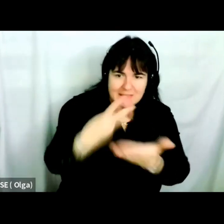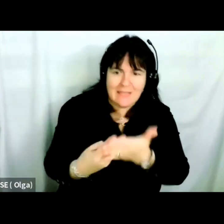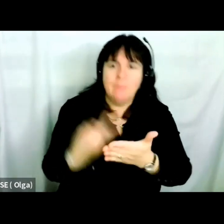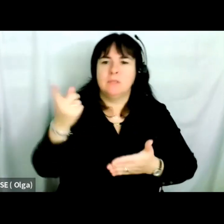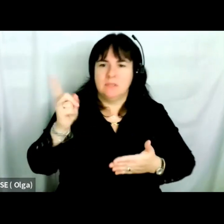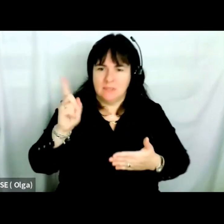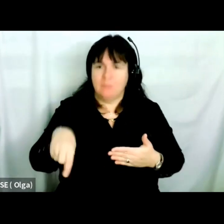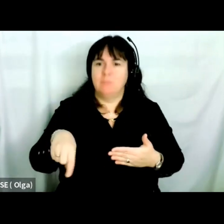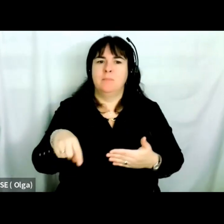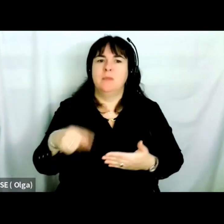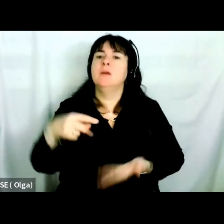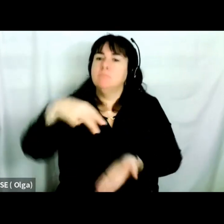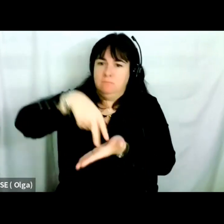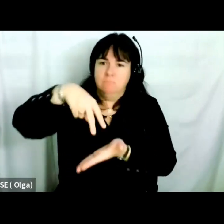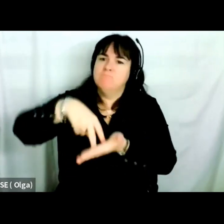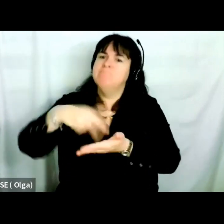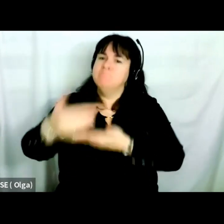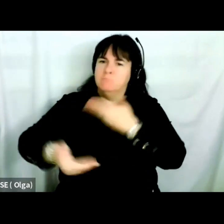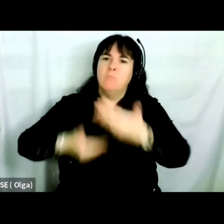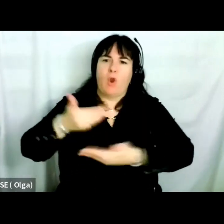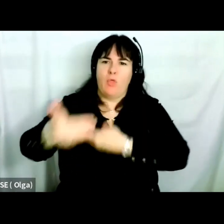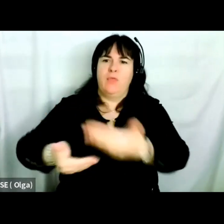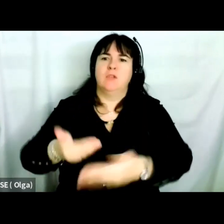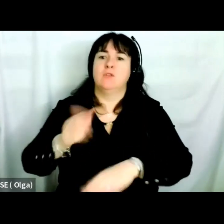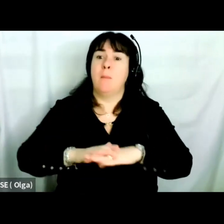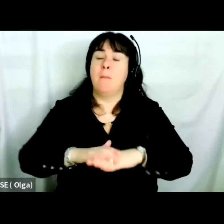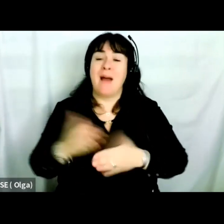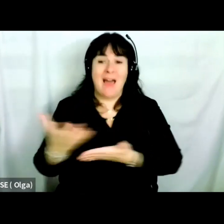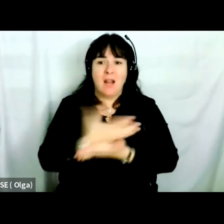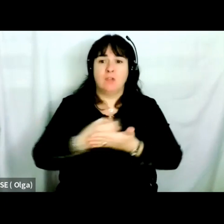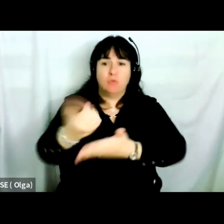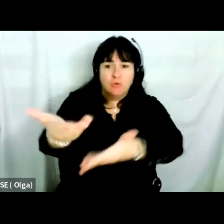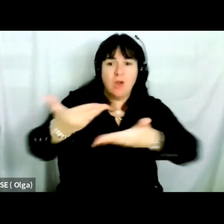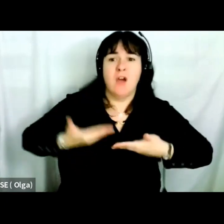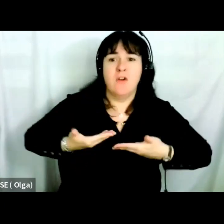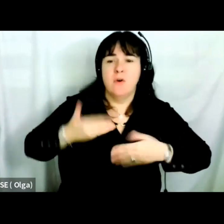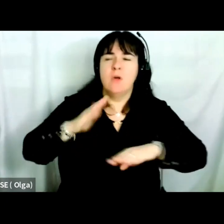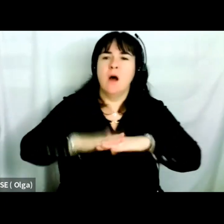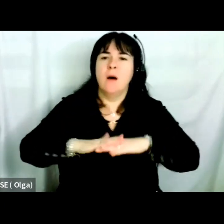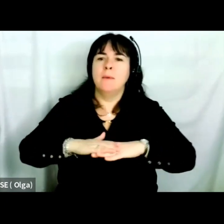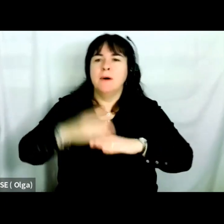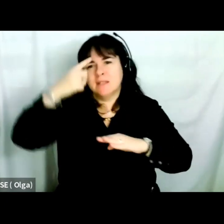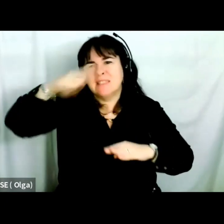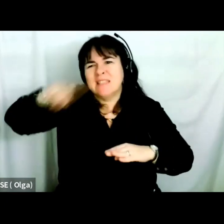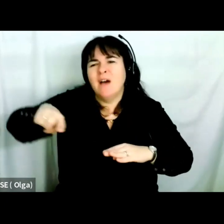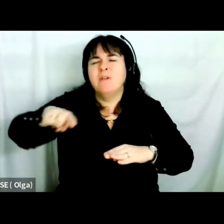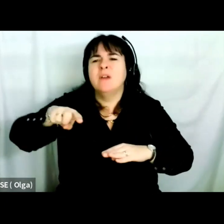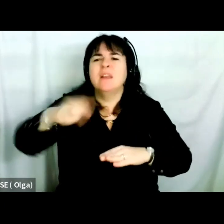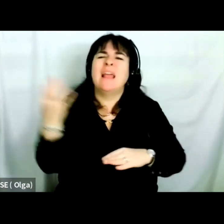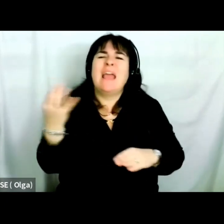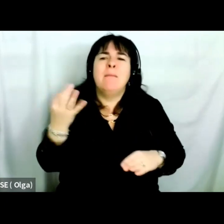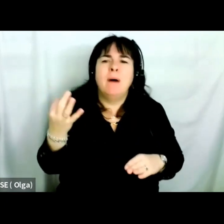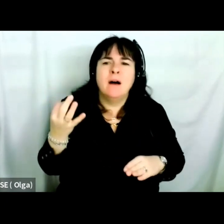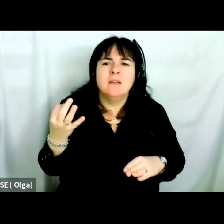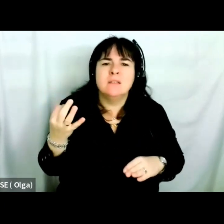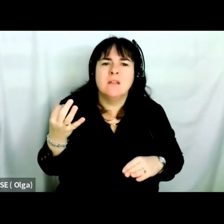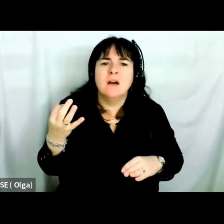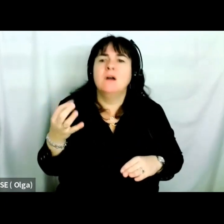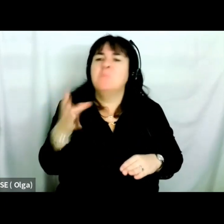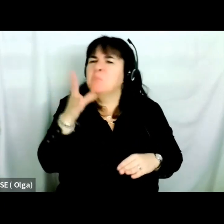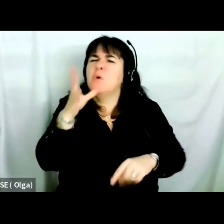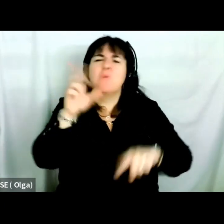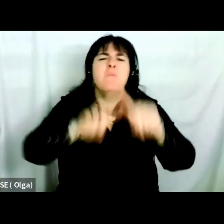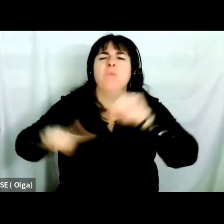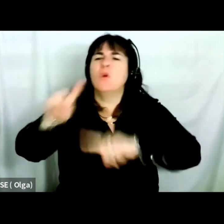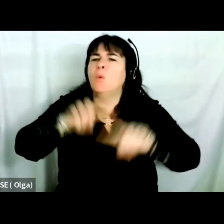estar presentes en el proceso para ayudarnos a todos a poder saber qué es lo que está pasando, por qué se viene, qué problema es el